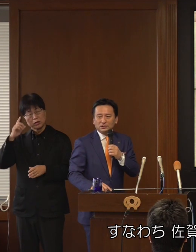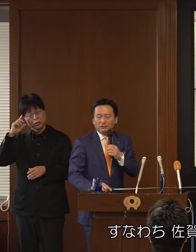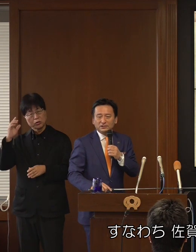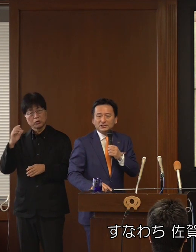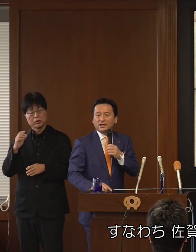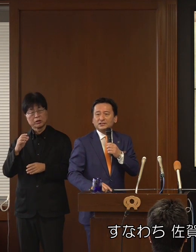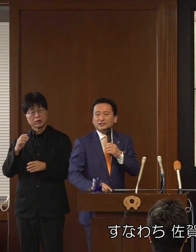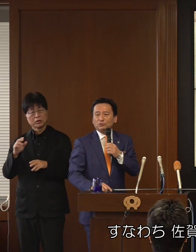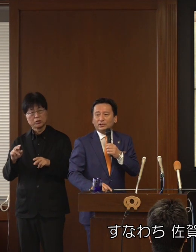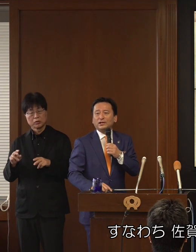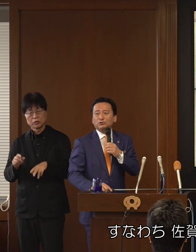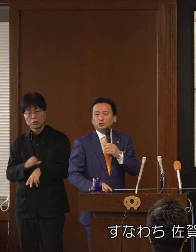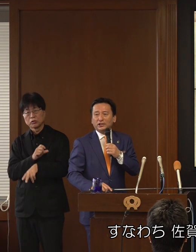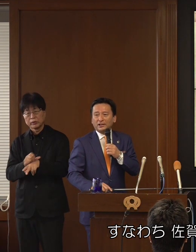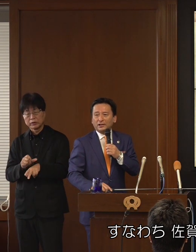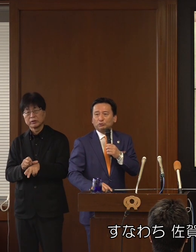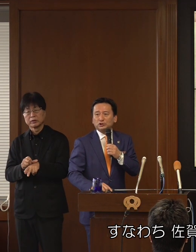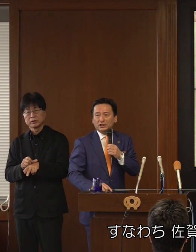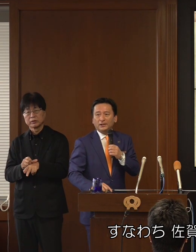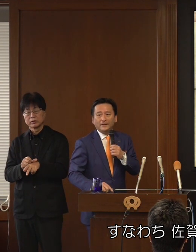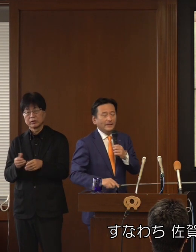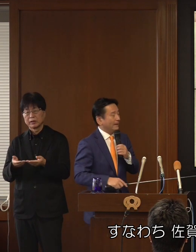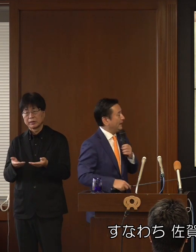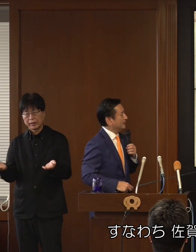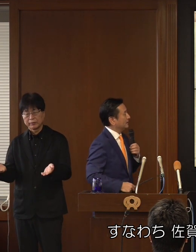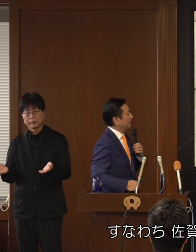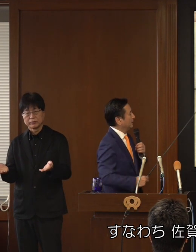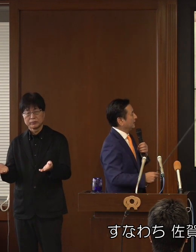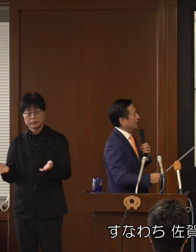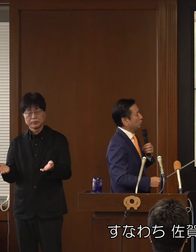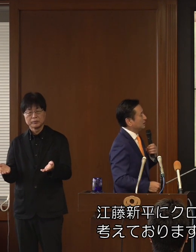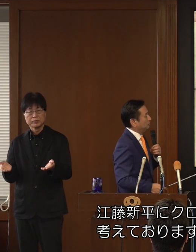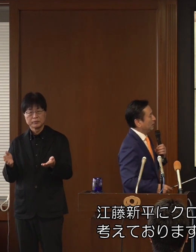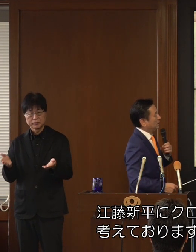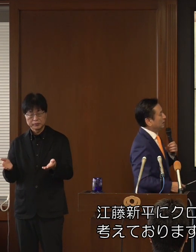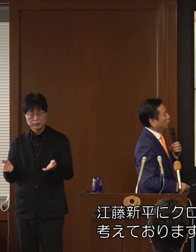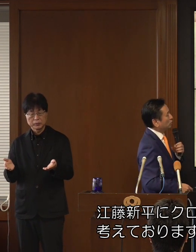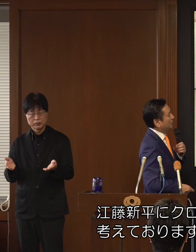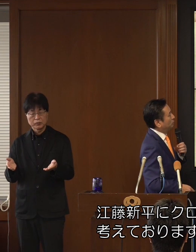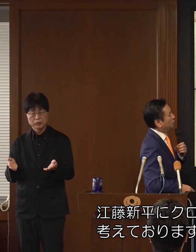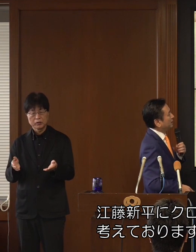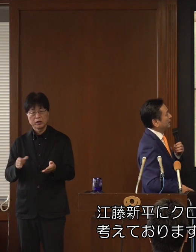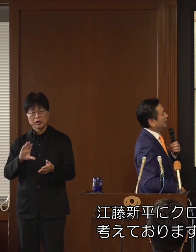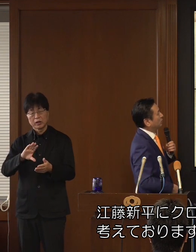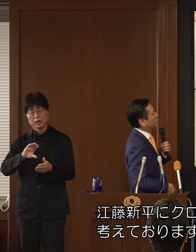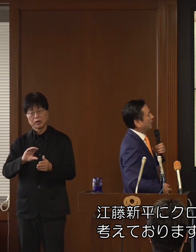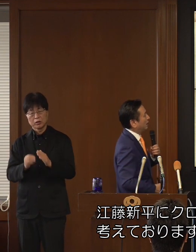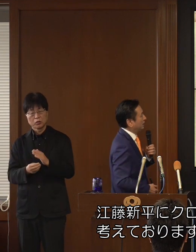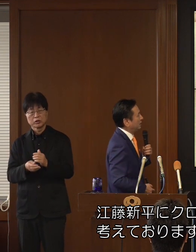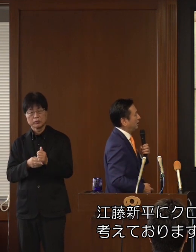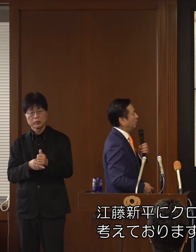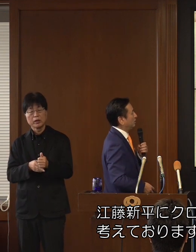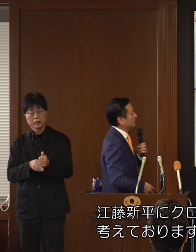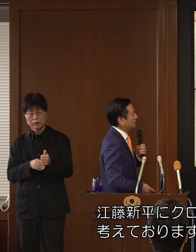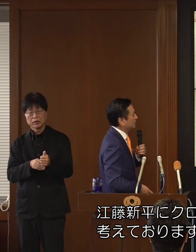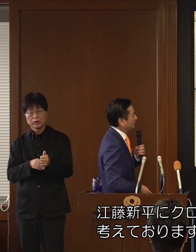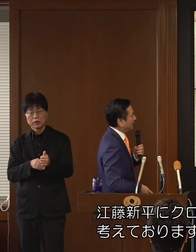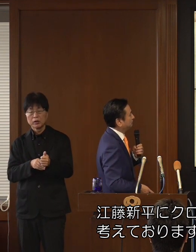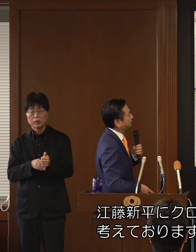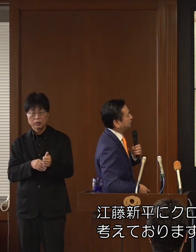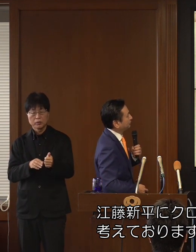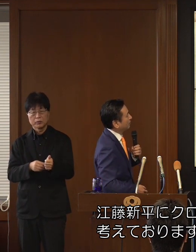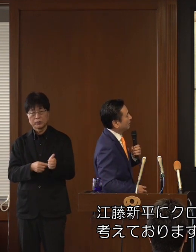150年、すなわち佐賀戦争から150年経った今年、江藤新平にクローズアップをしていきたいと考えております